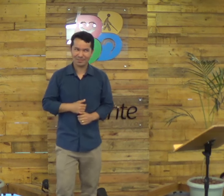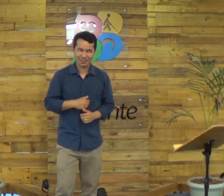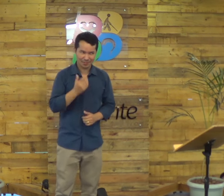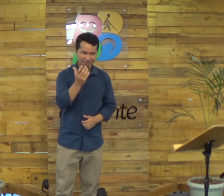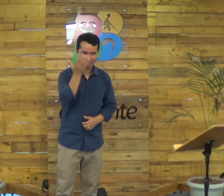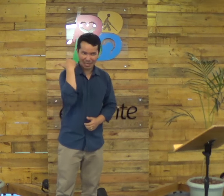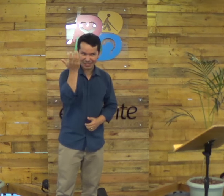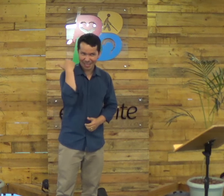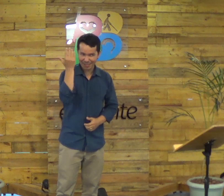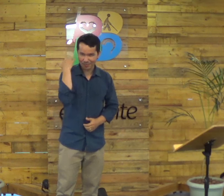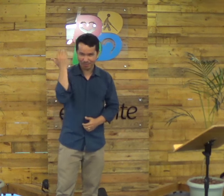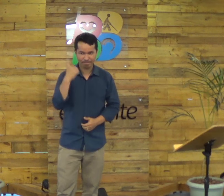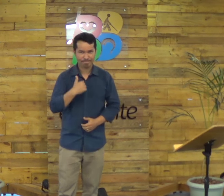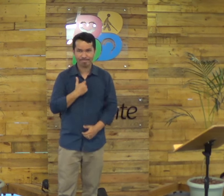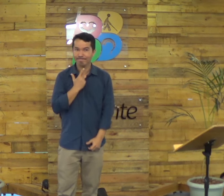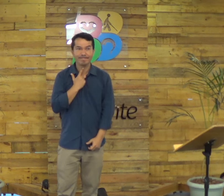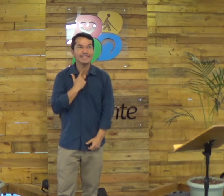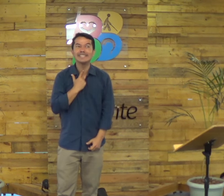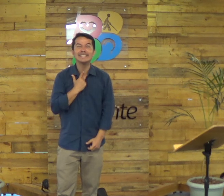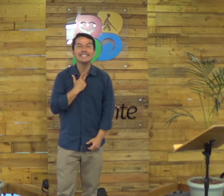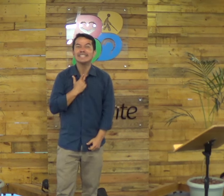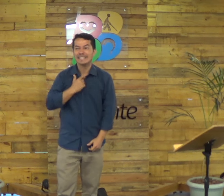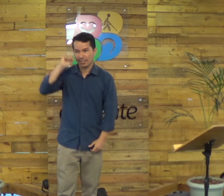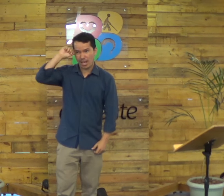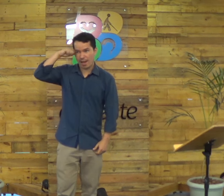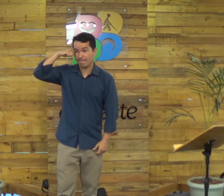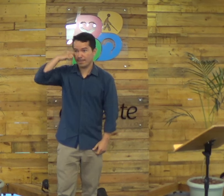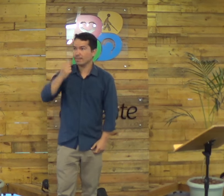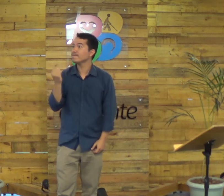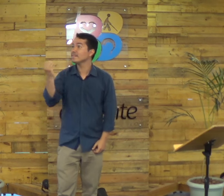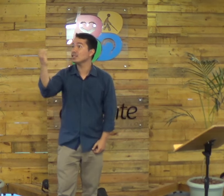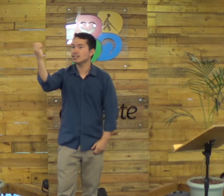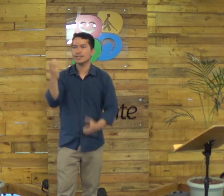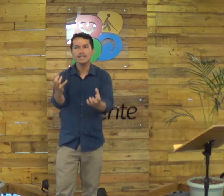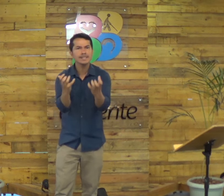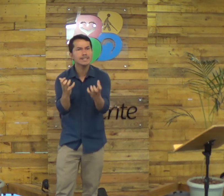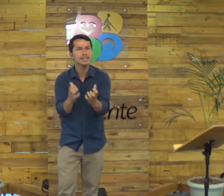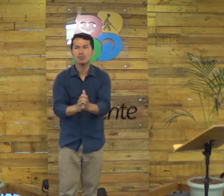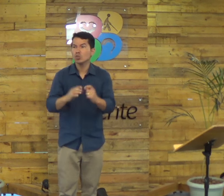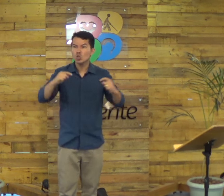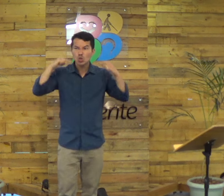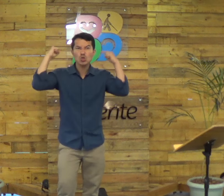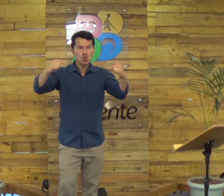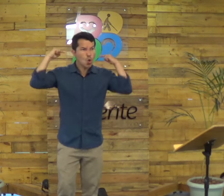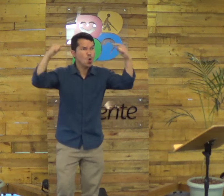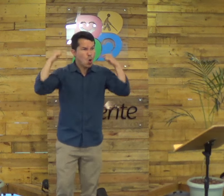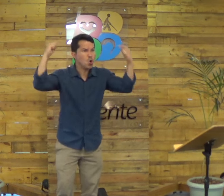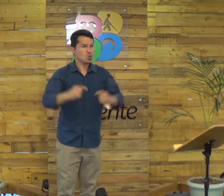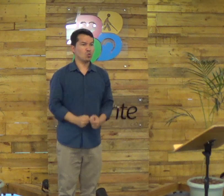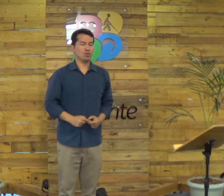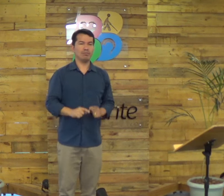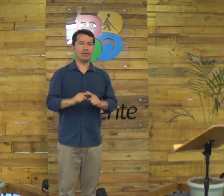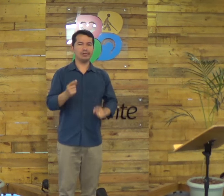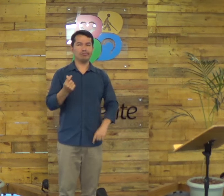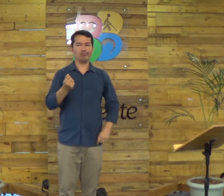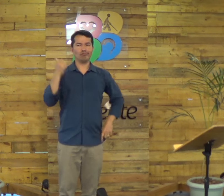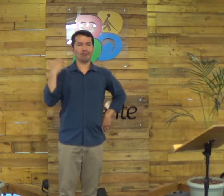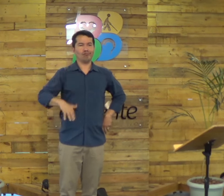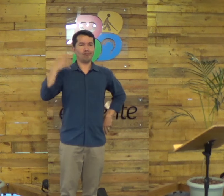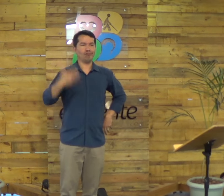mas olha só, teve um tempo lá atrás, eu tinha vontade de ir para a África, mas eu queria, porque eu queria ir para a África, mas eu não